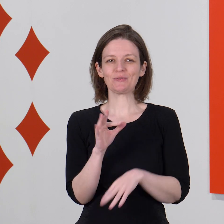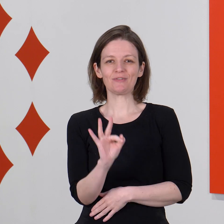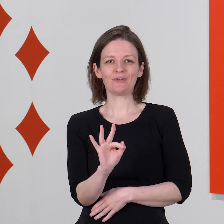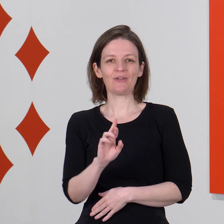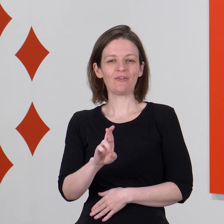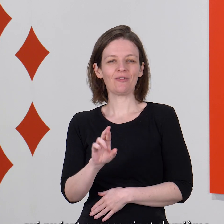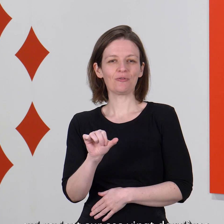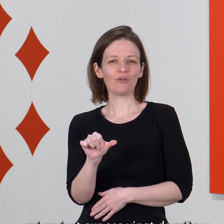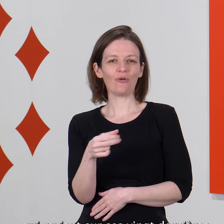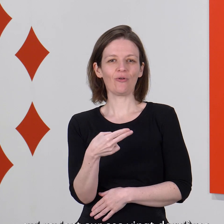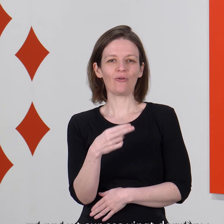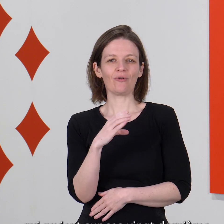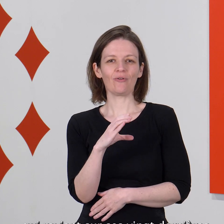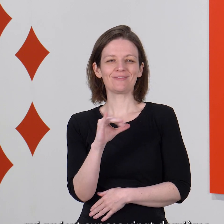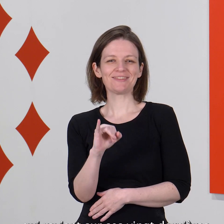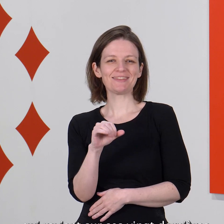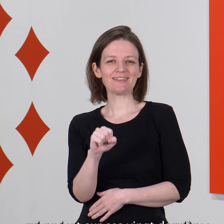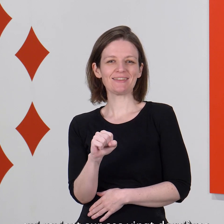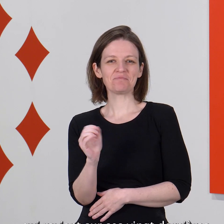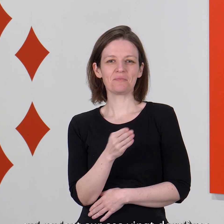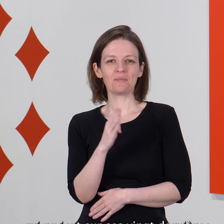ensemble d'œuvres qui revient sur ses 20 dernières années de travail.